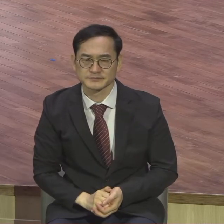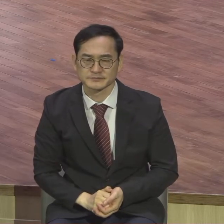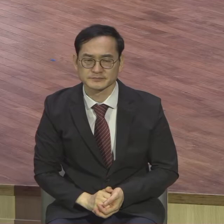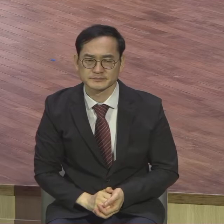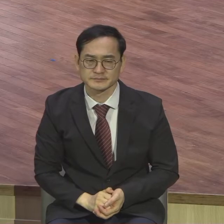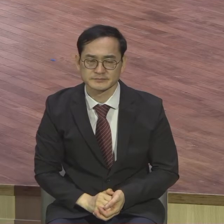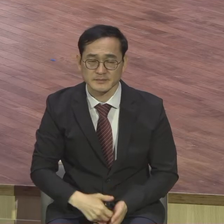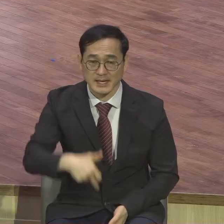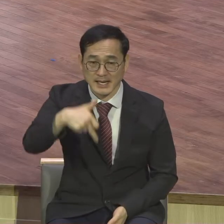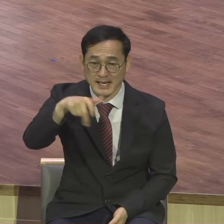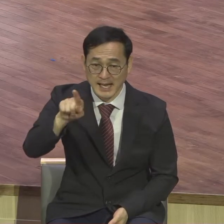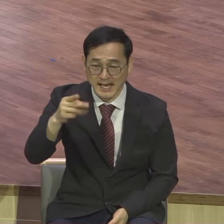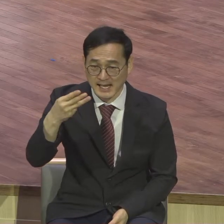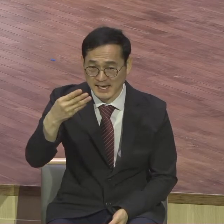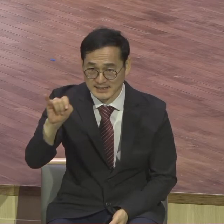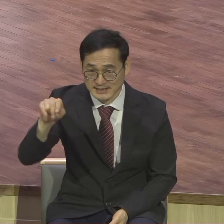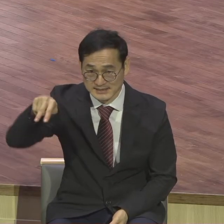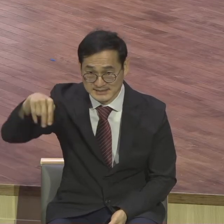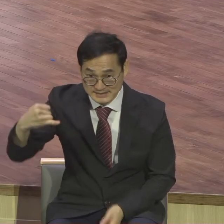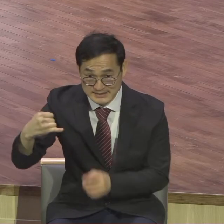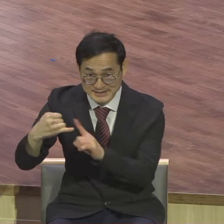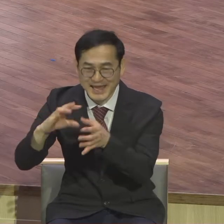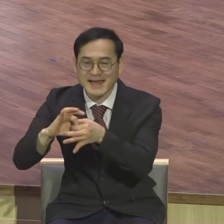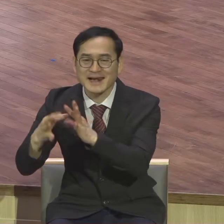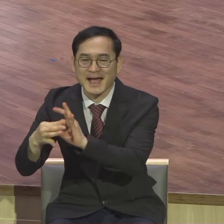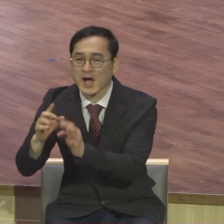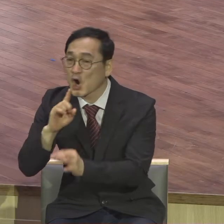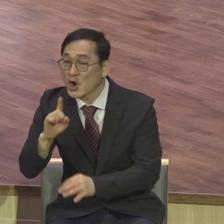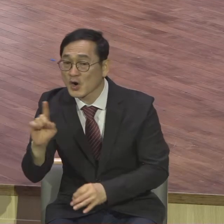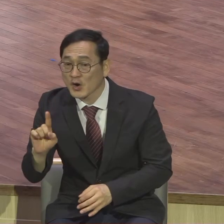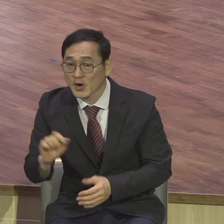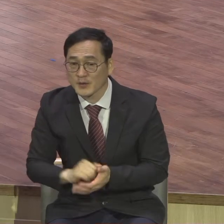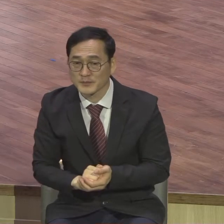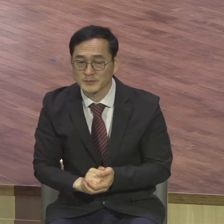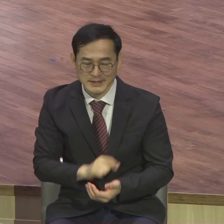말이냐? 자격 없으면서 받는 사랑.